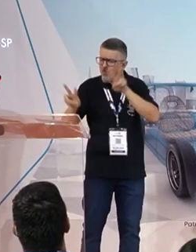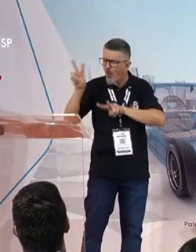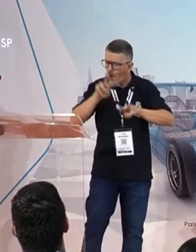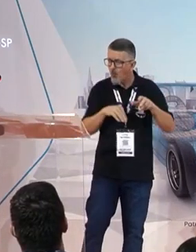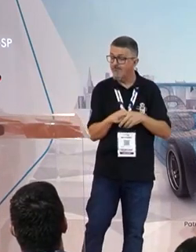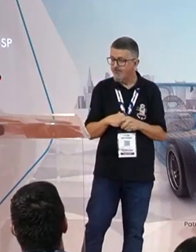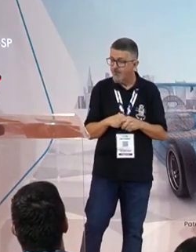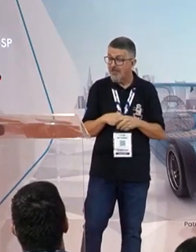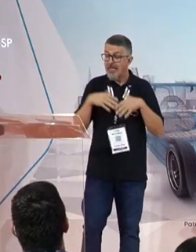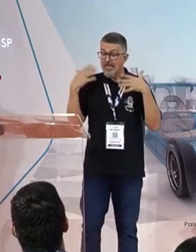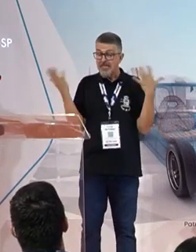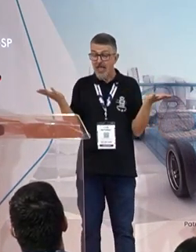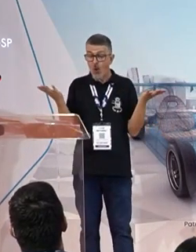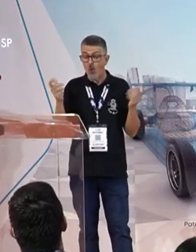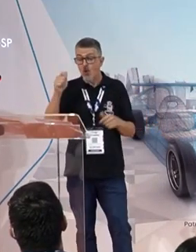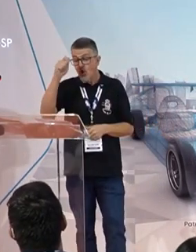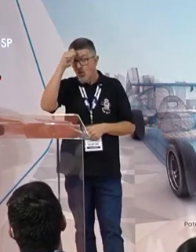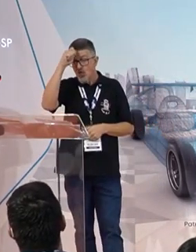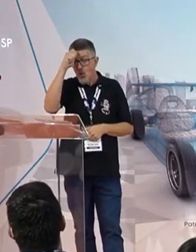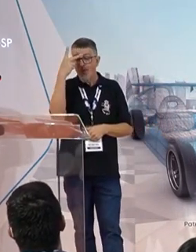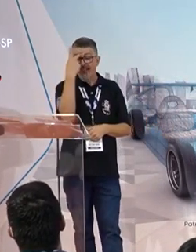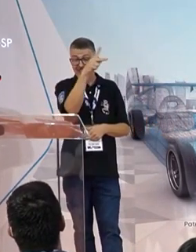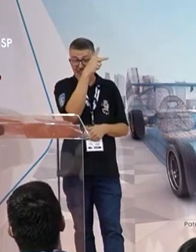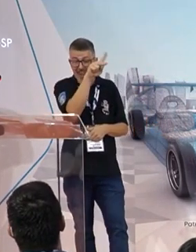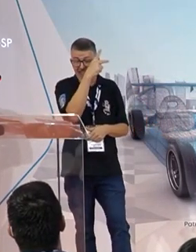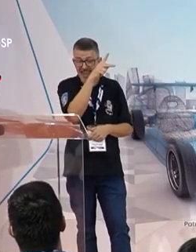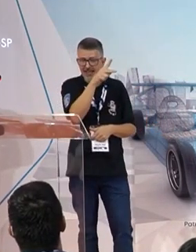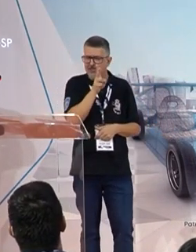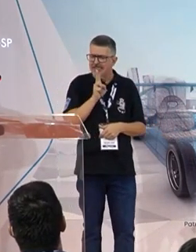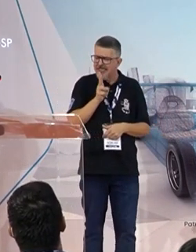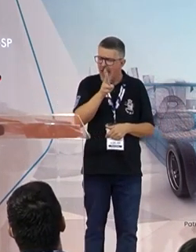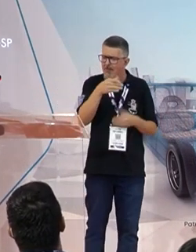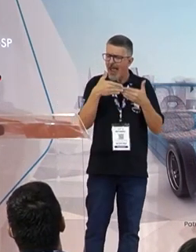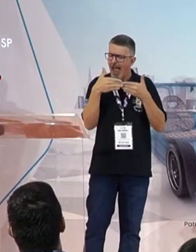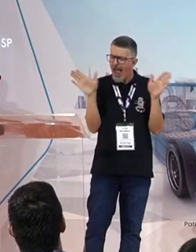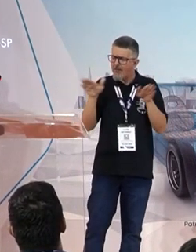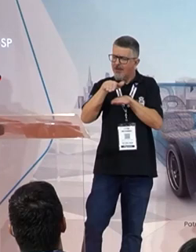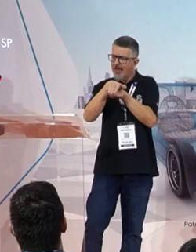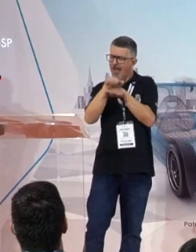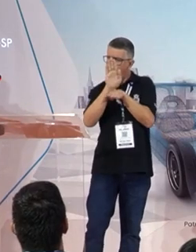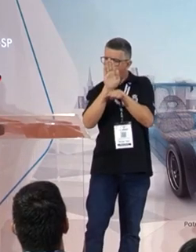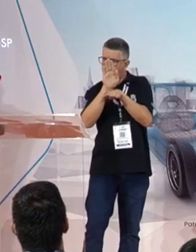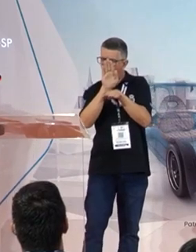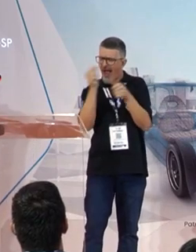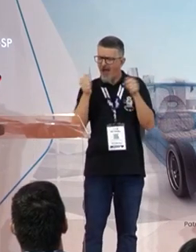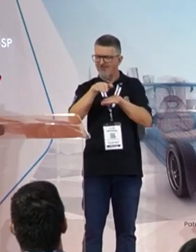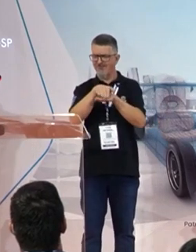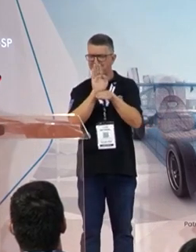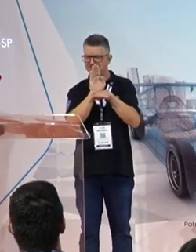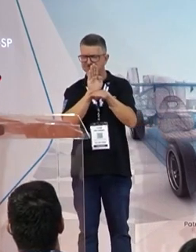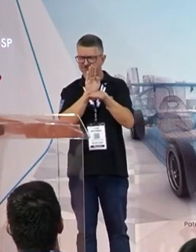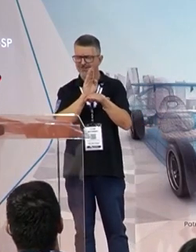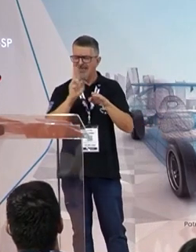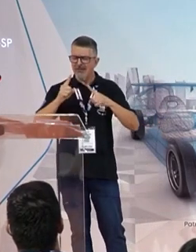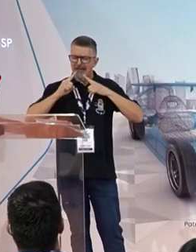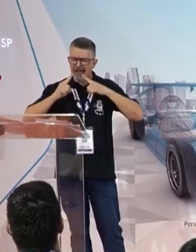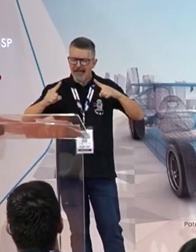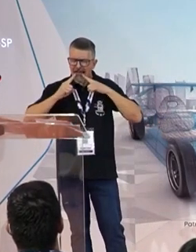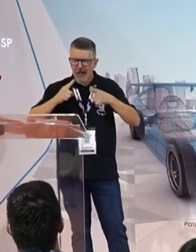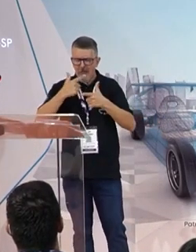Ele sabe que nós somos visuais. E o tio dele sempre abriu o capô, olhava o capô do